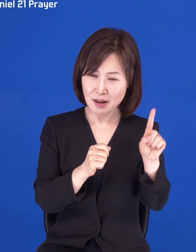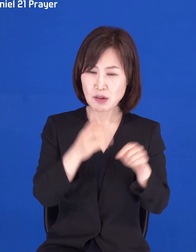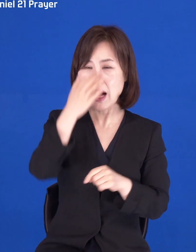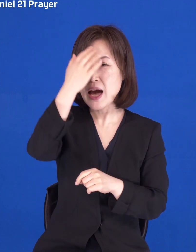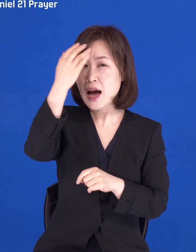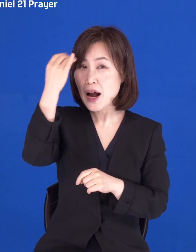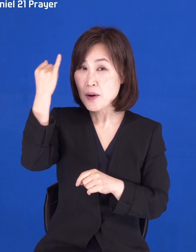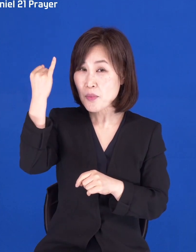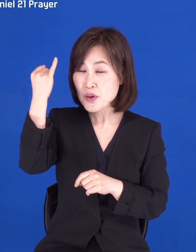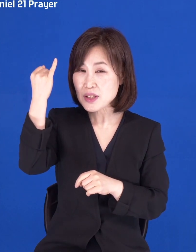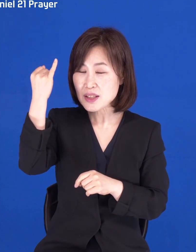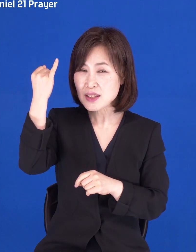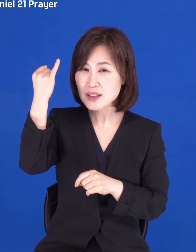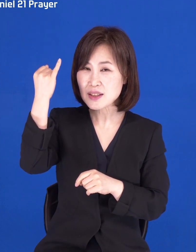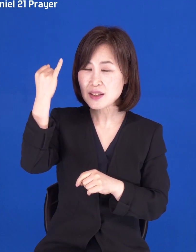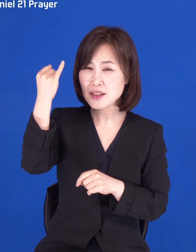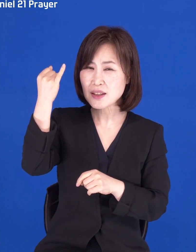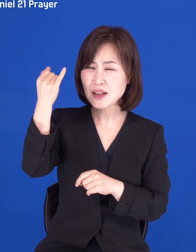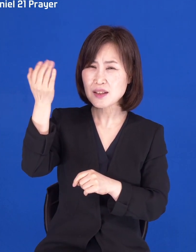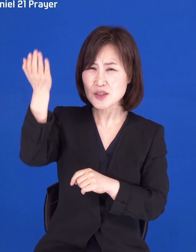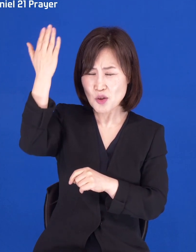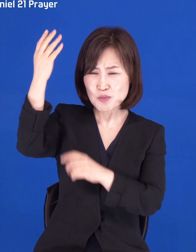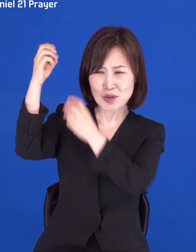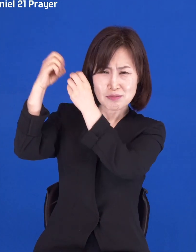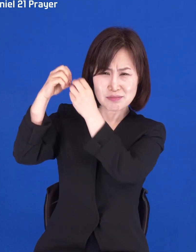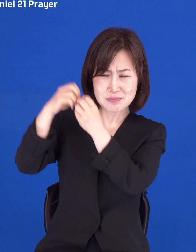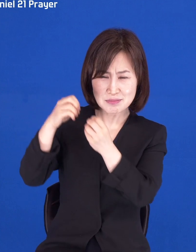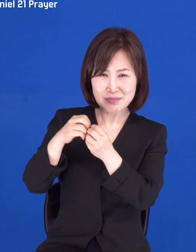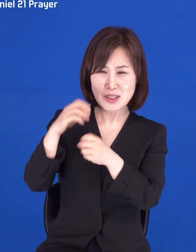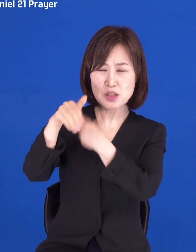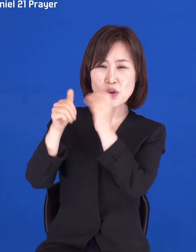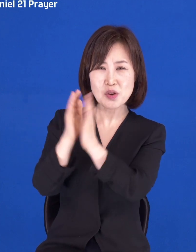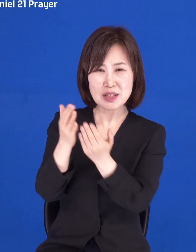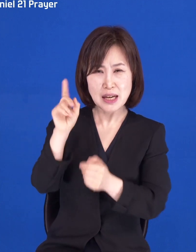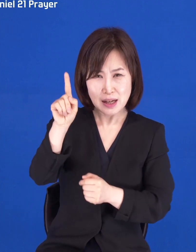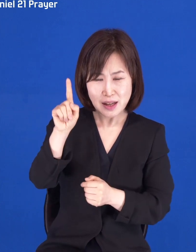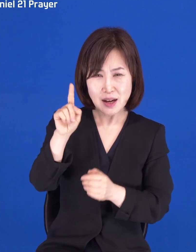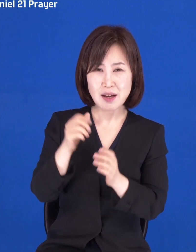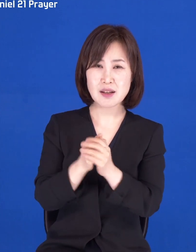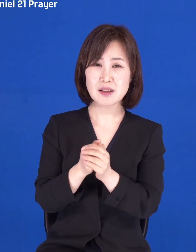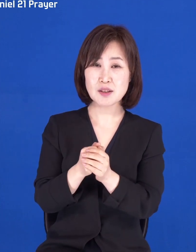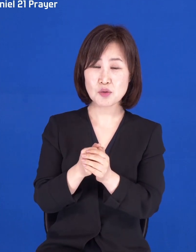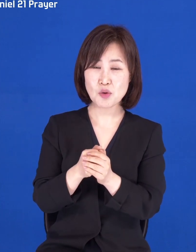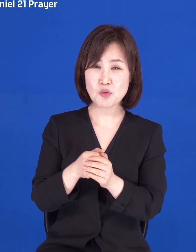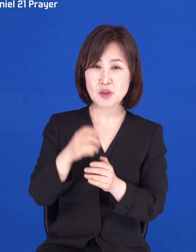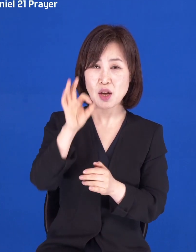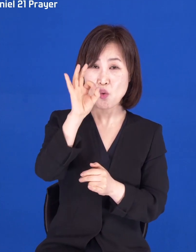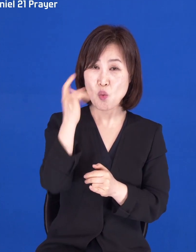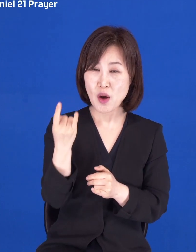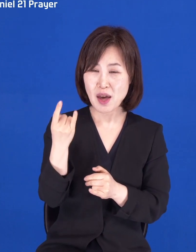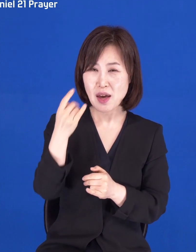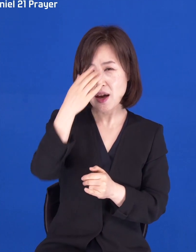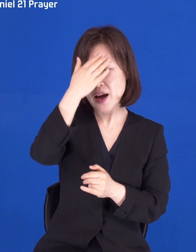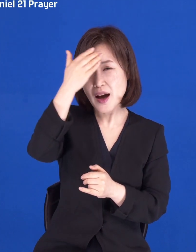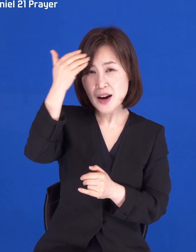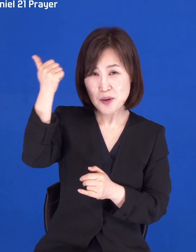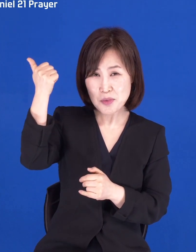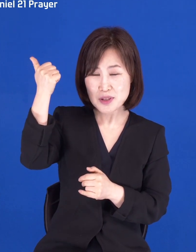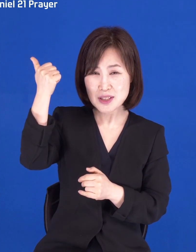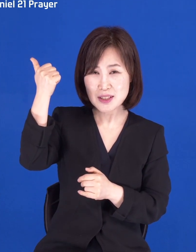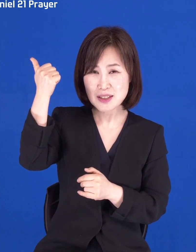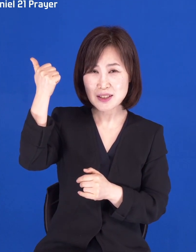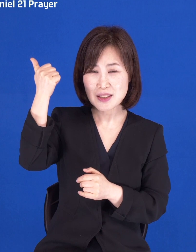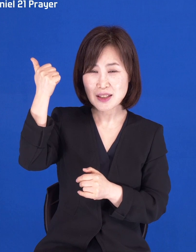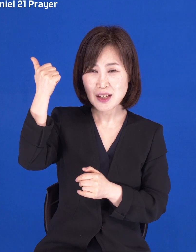할머니께서 외종 때부터 봐오시던 그 성경책과 그리고 저희 외할아버지께서